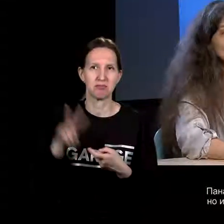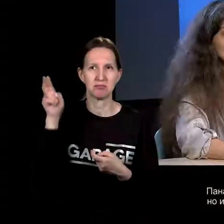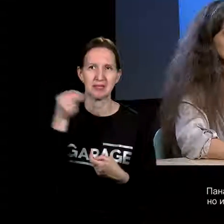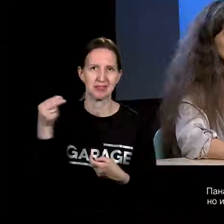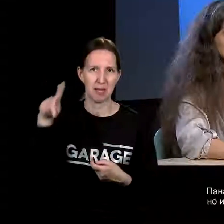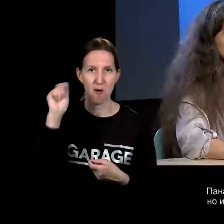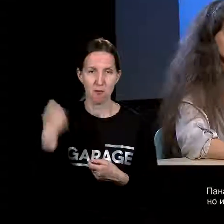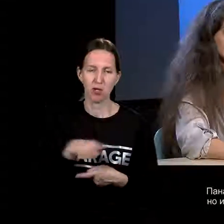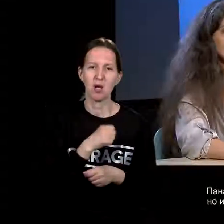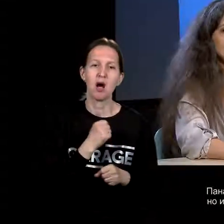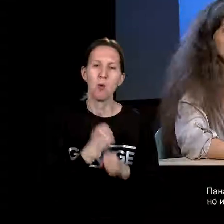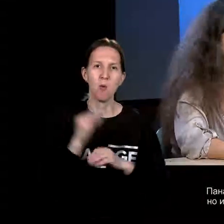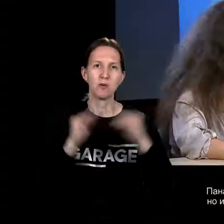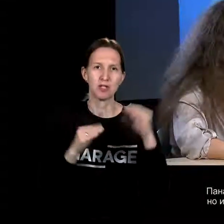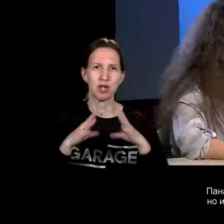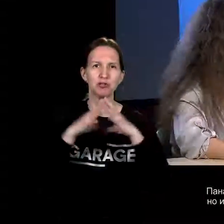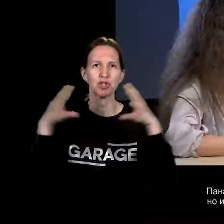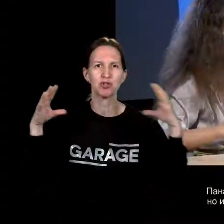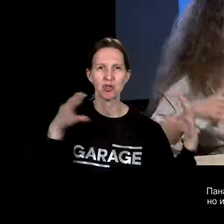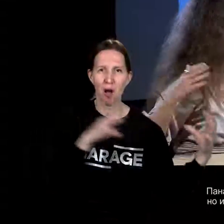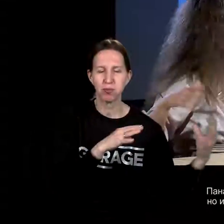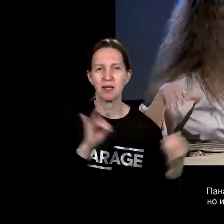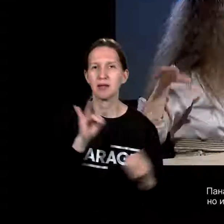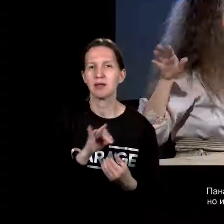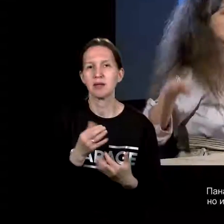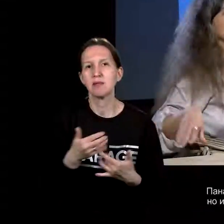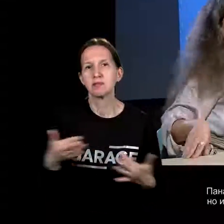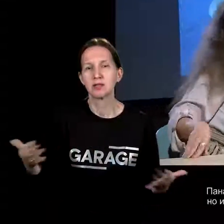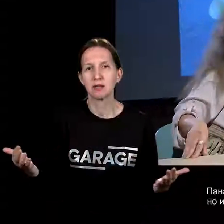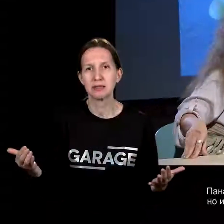не только дирижабли, всякие